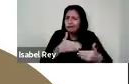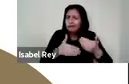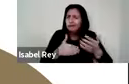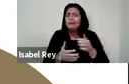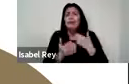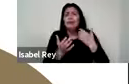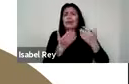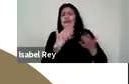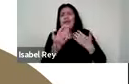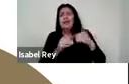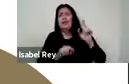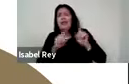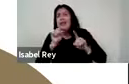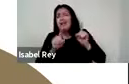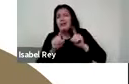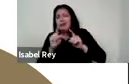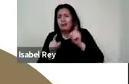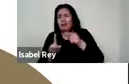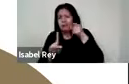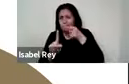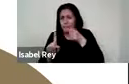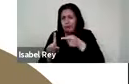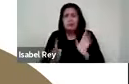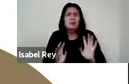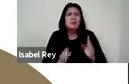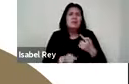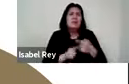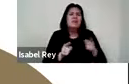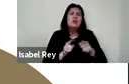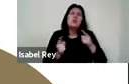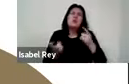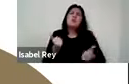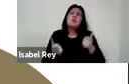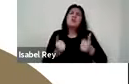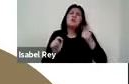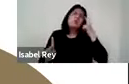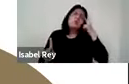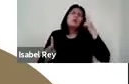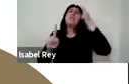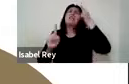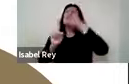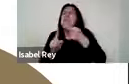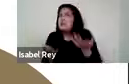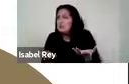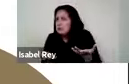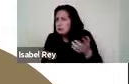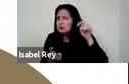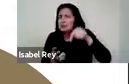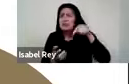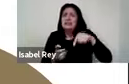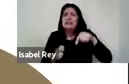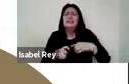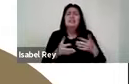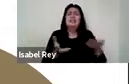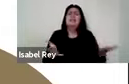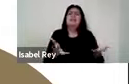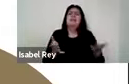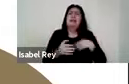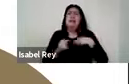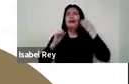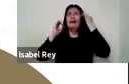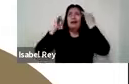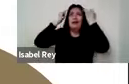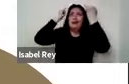hablar de algunas pautas, algunos puntos, pero ¿cuál era el objetivo principal de este espacio para la